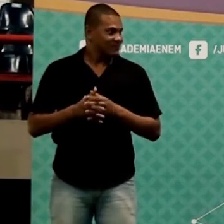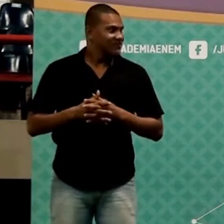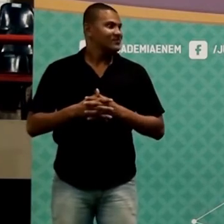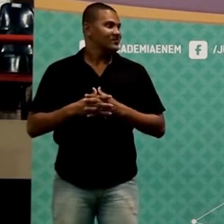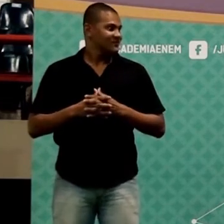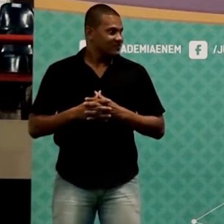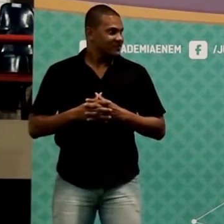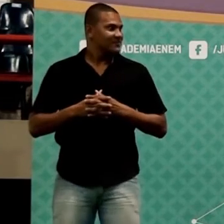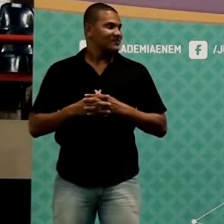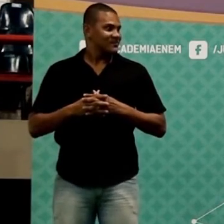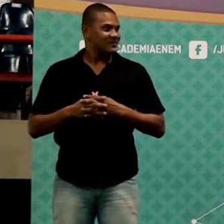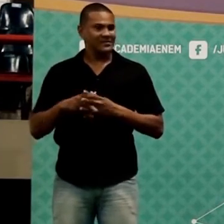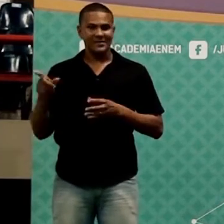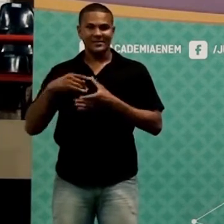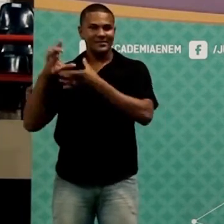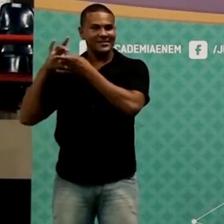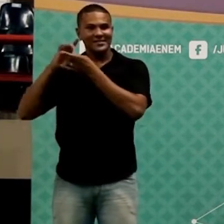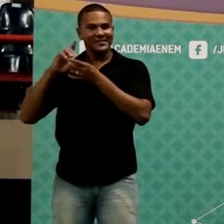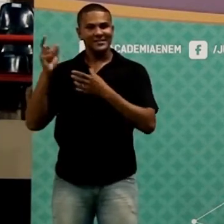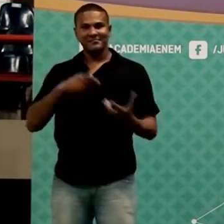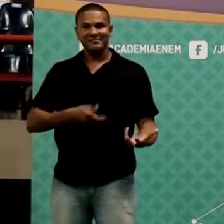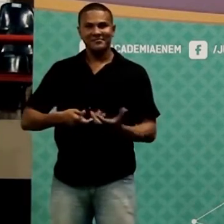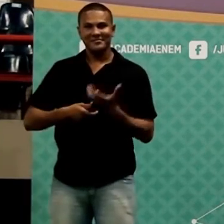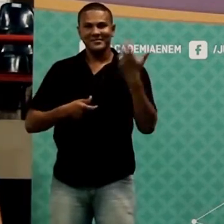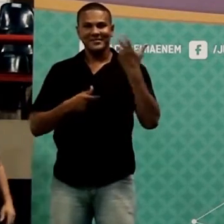se transporta no tempo já com a arma. Lá vem ele, ó.